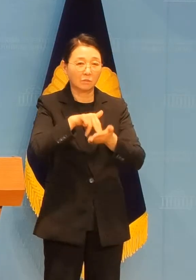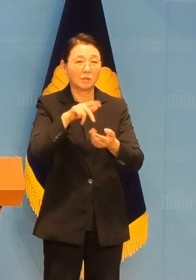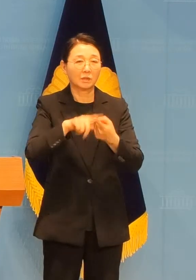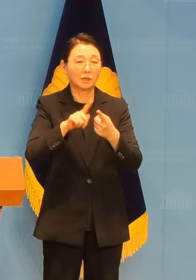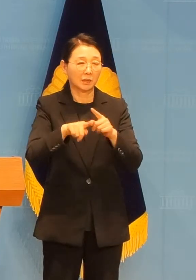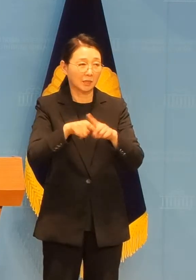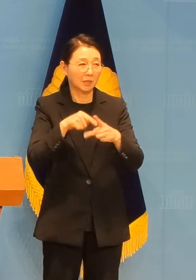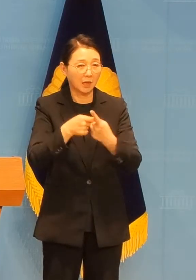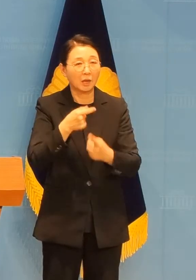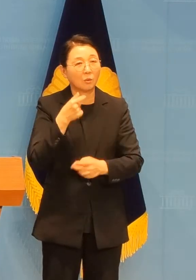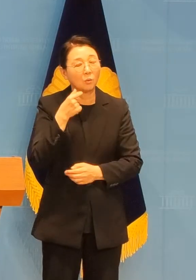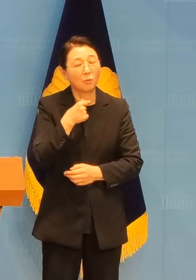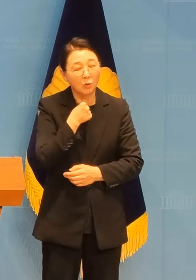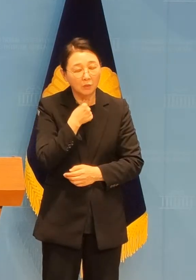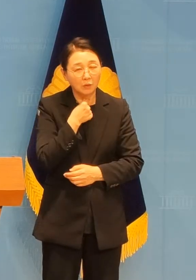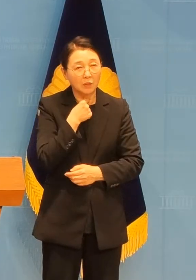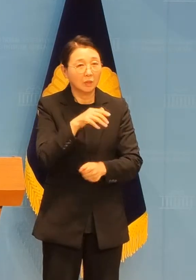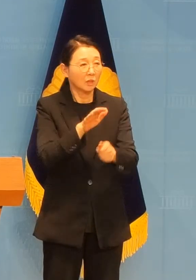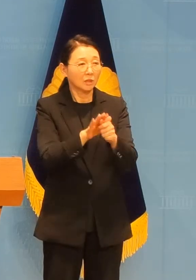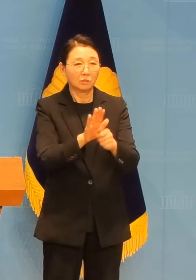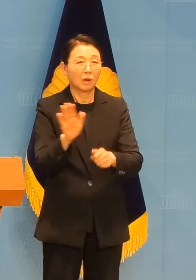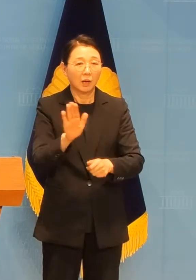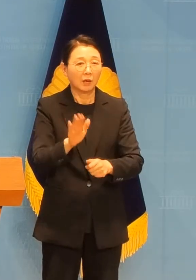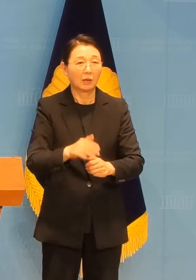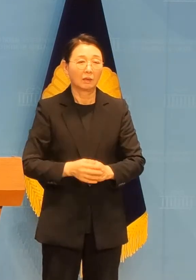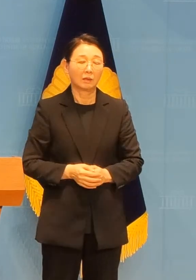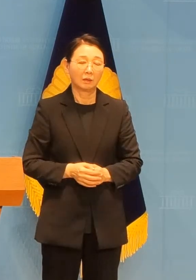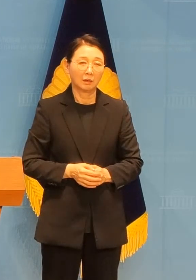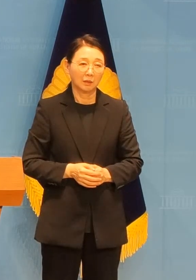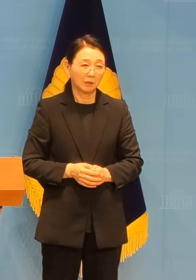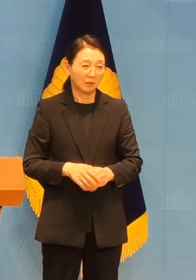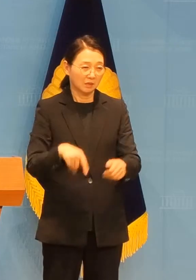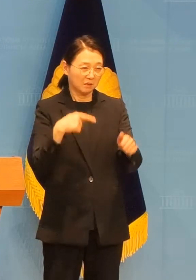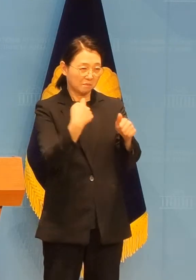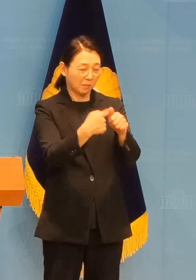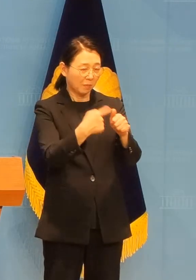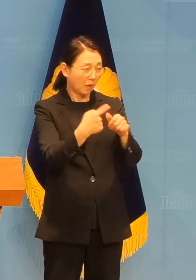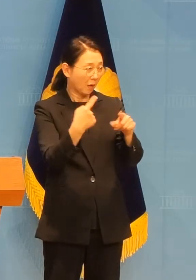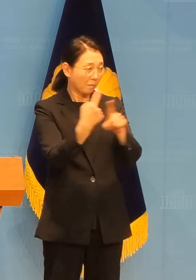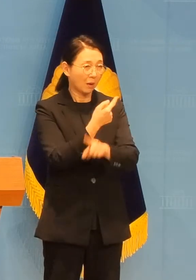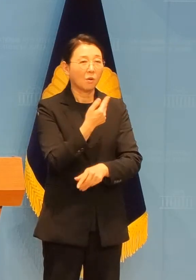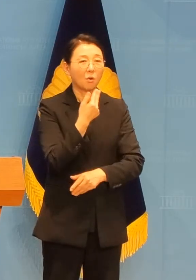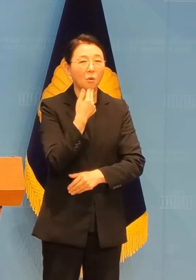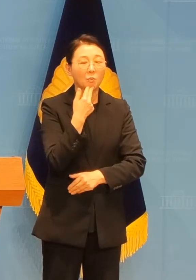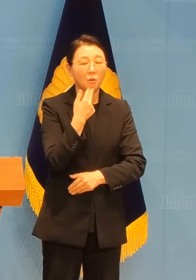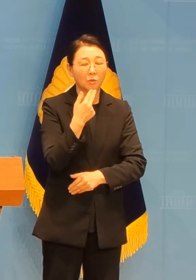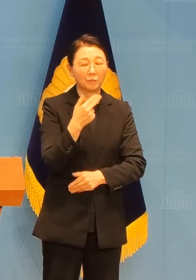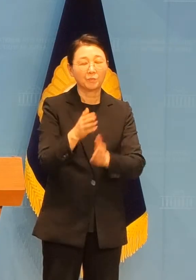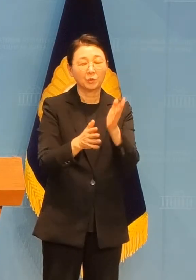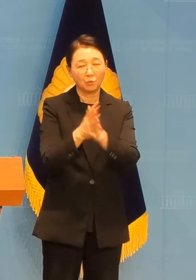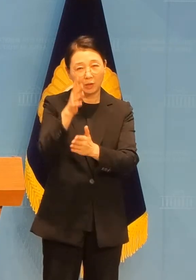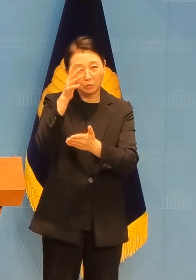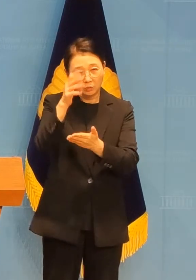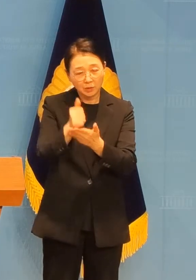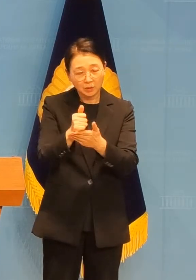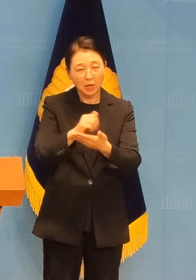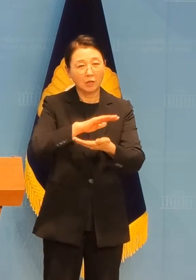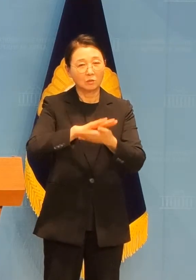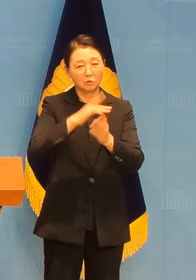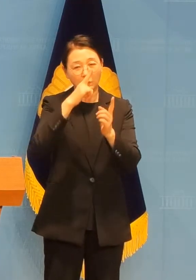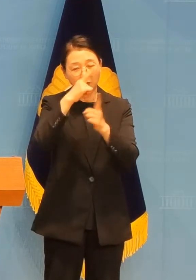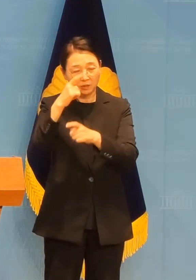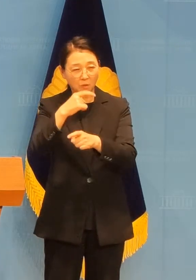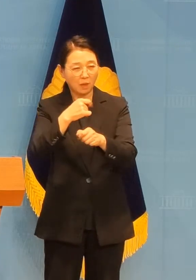헤아리고 이들을 지원하기는커녕 지적을 받고도 시정하지 않고 강기정 시장의 출판 기념회를